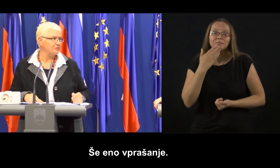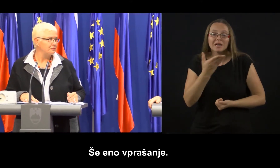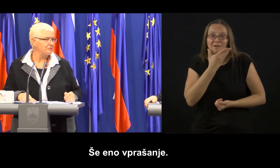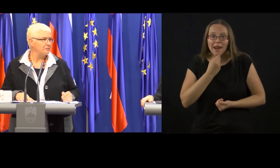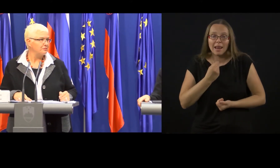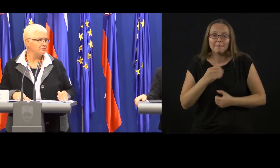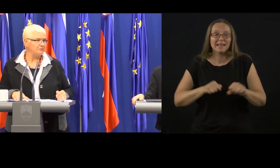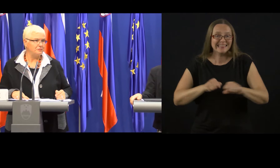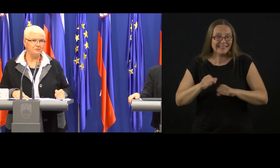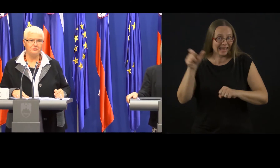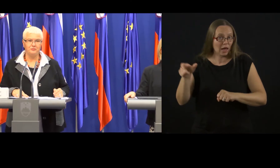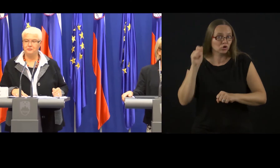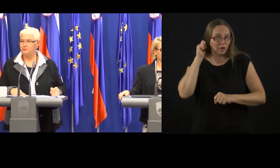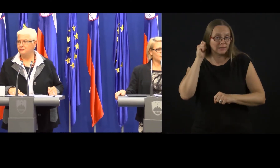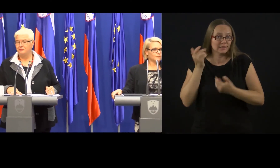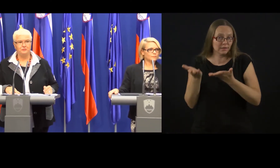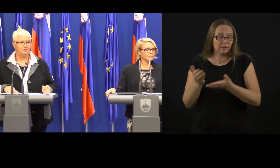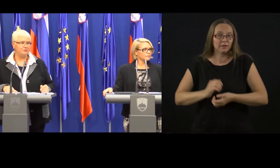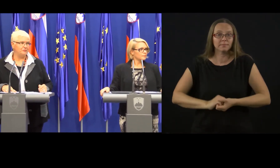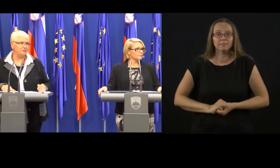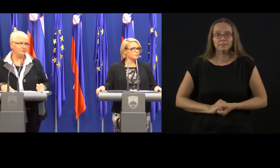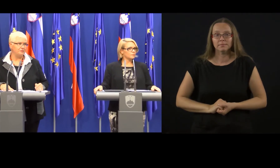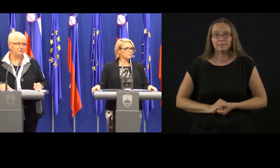Hvala lepa. Direktorici, izvolite.